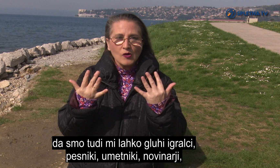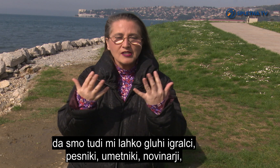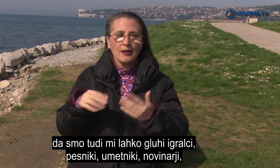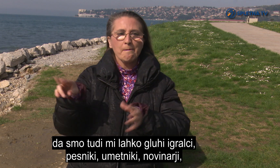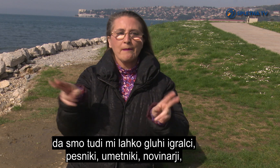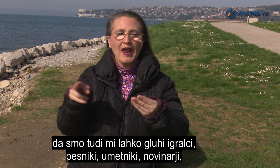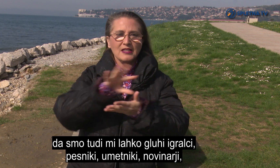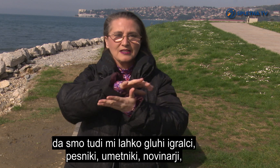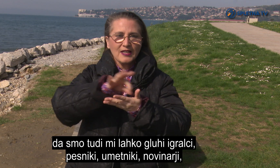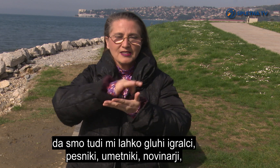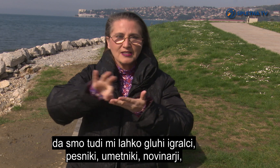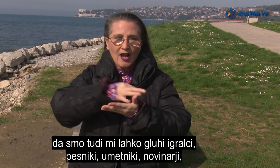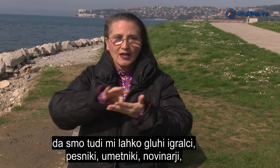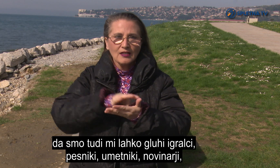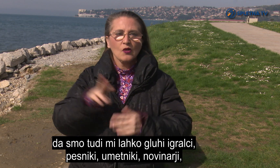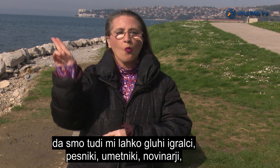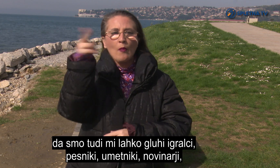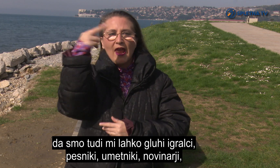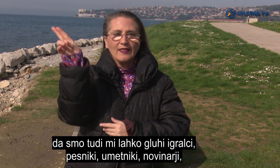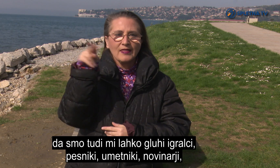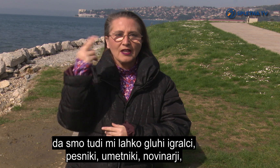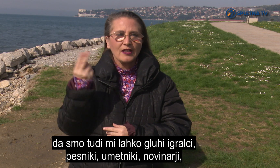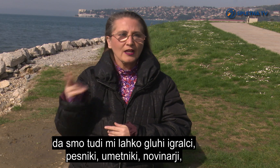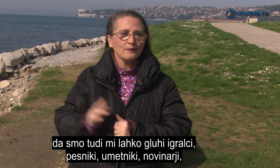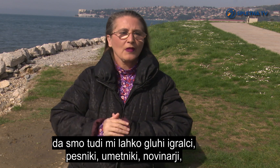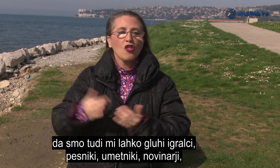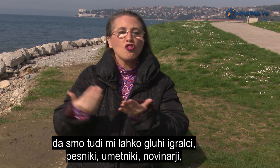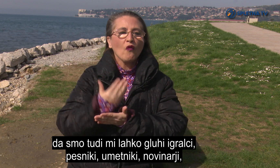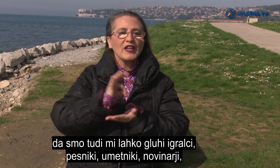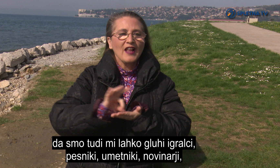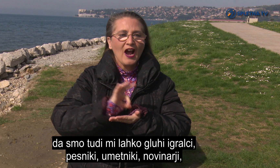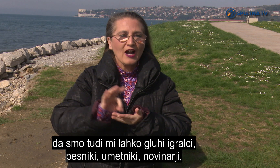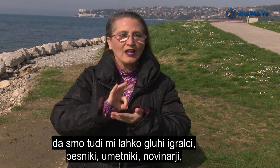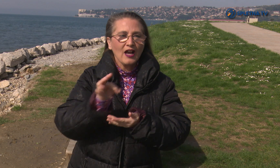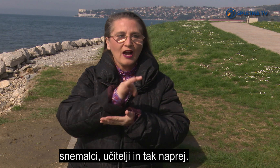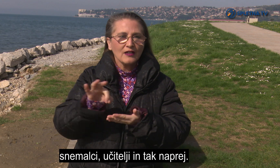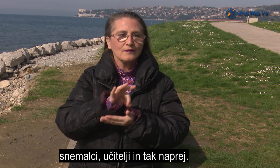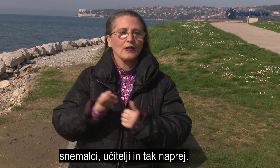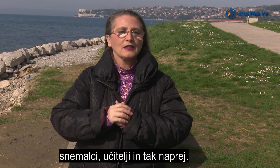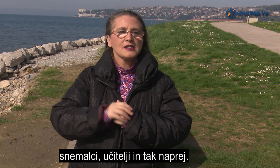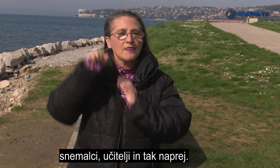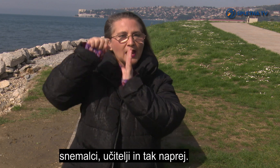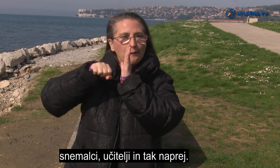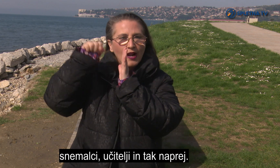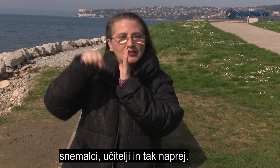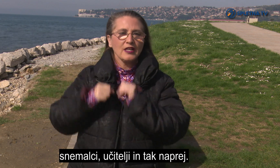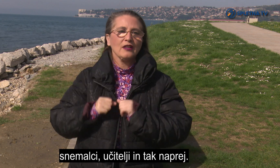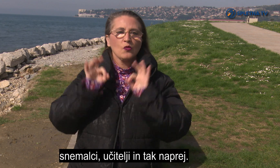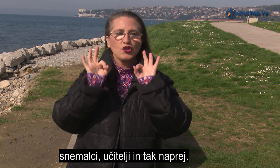igralci, pesnica, umetniki, novinarka, nemaži,